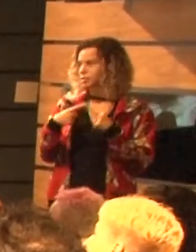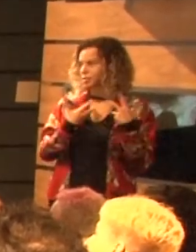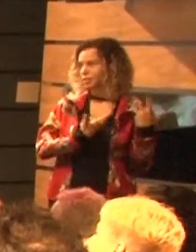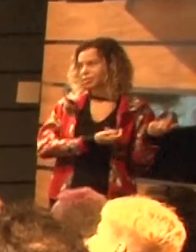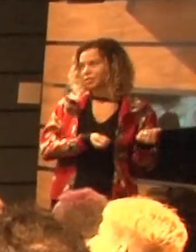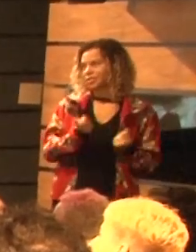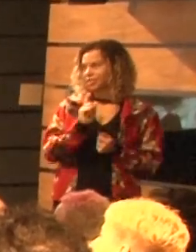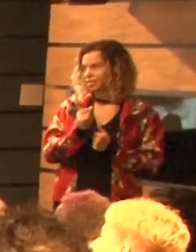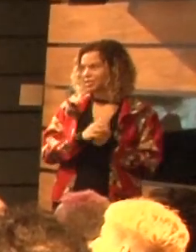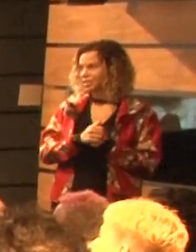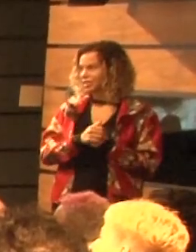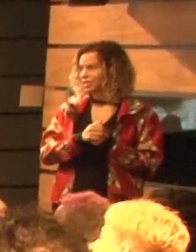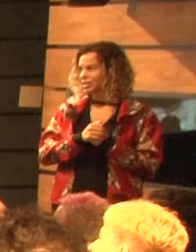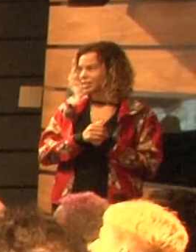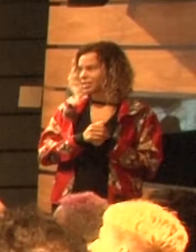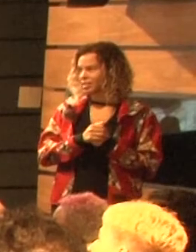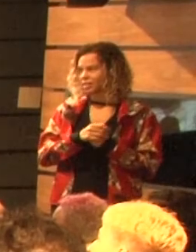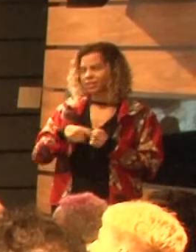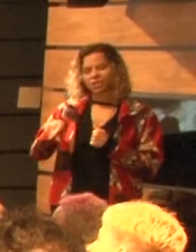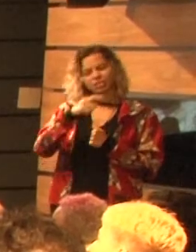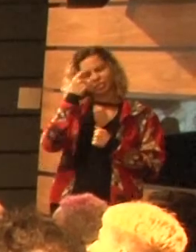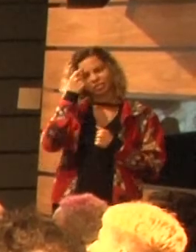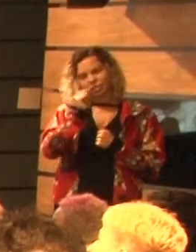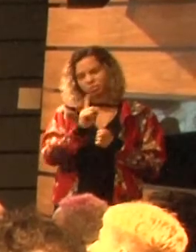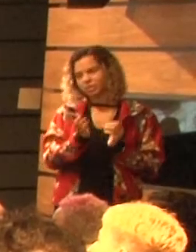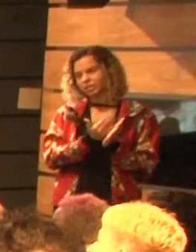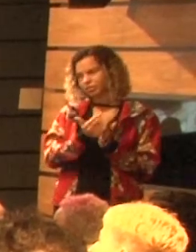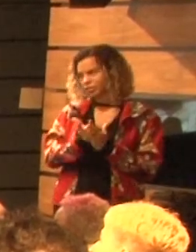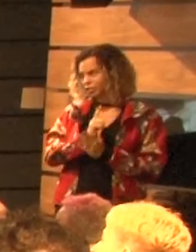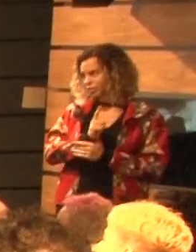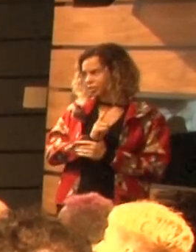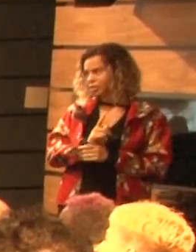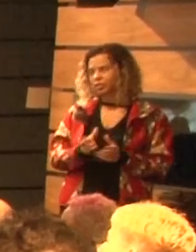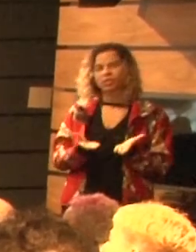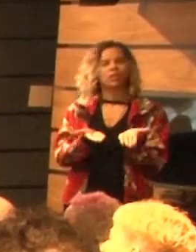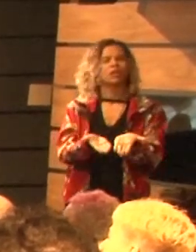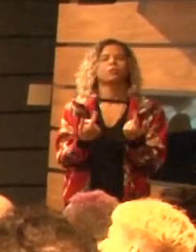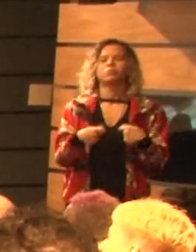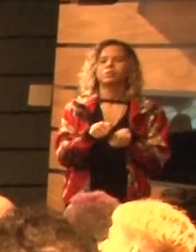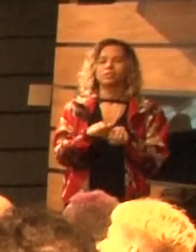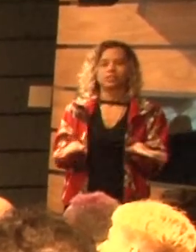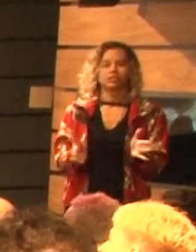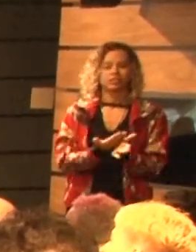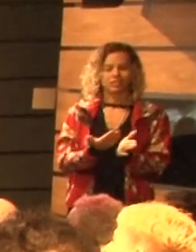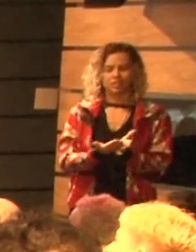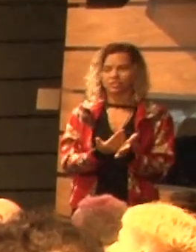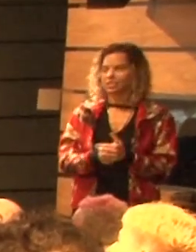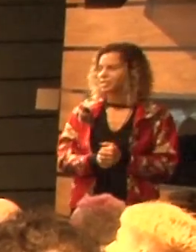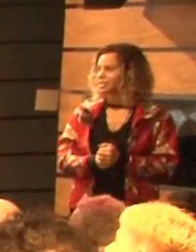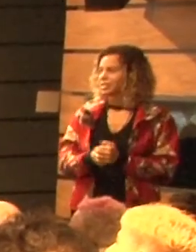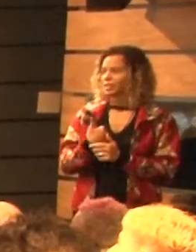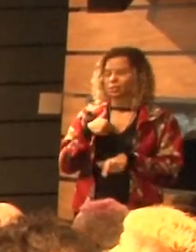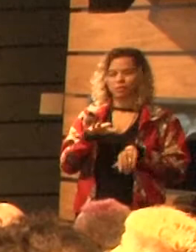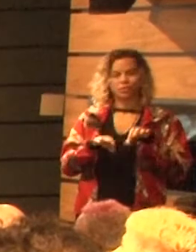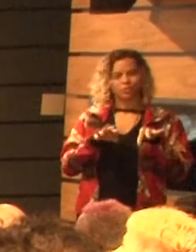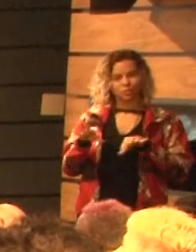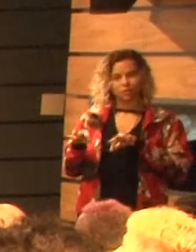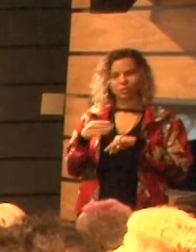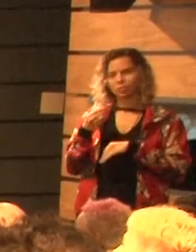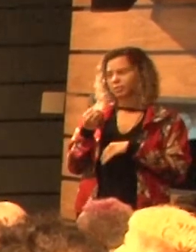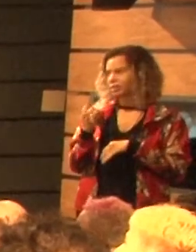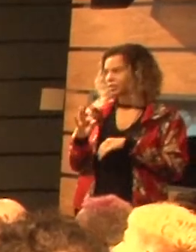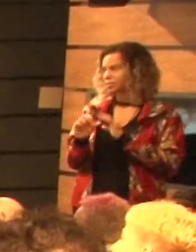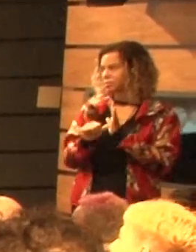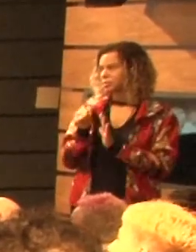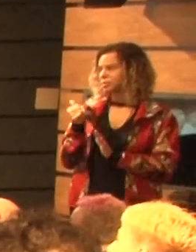convidada, porque o pessoal sabia que tinha esse livro também, mas eu cheguei aqui e falei, eu preciso lançar esse livro. Né? Eu estou como curadora da MIT